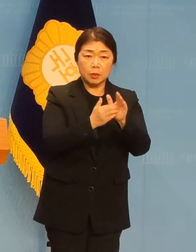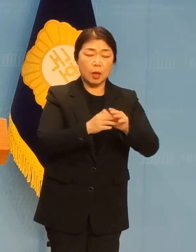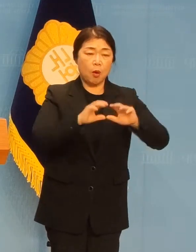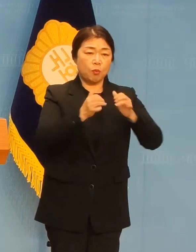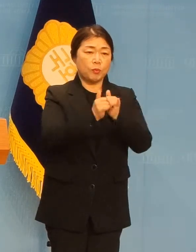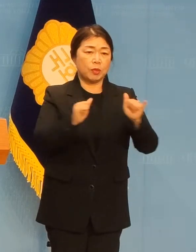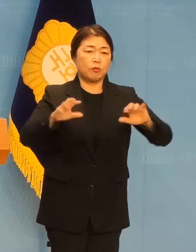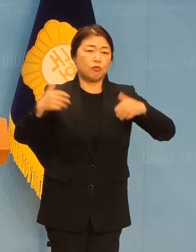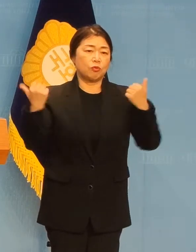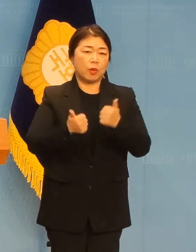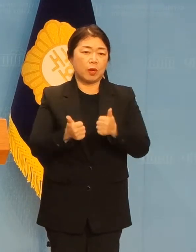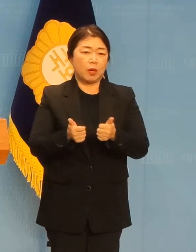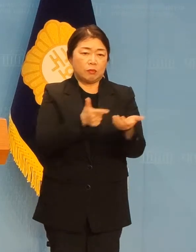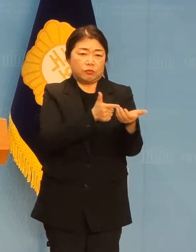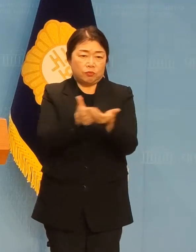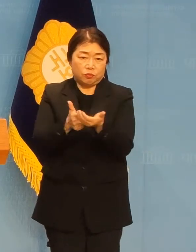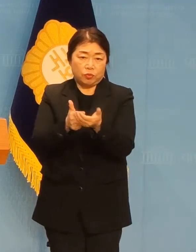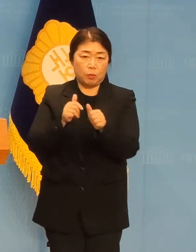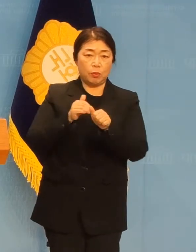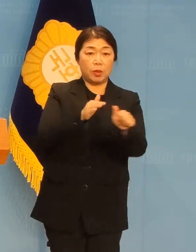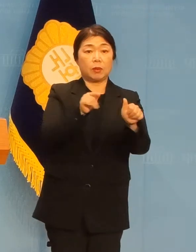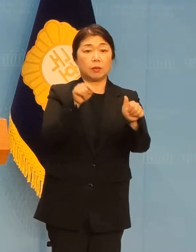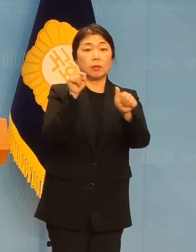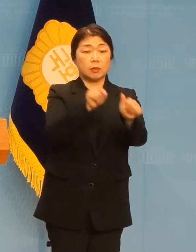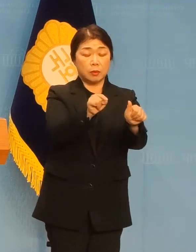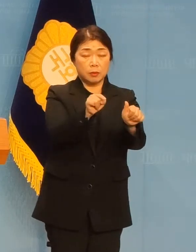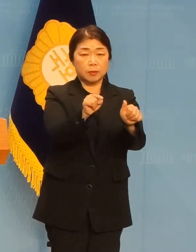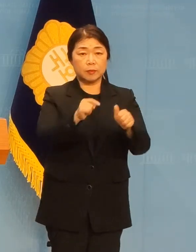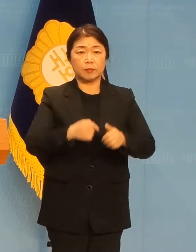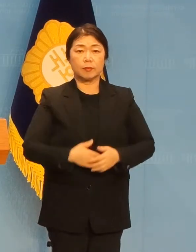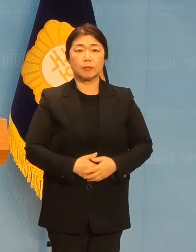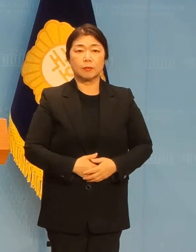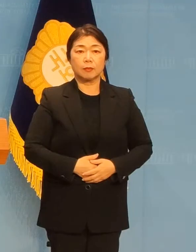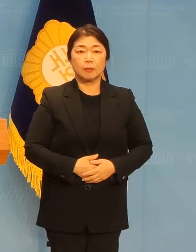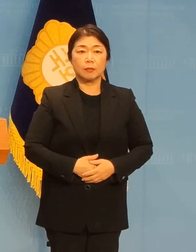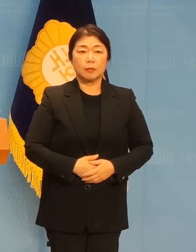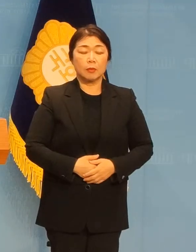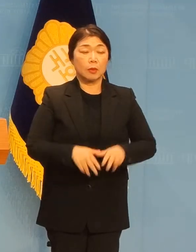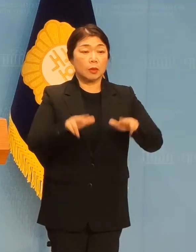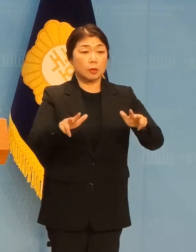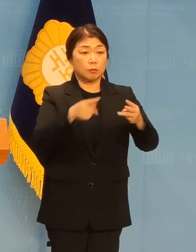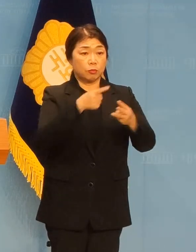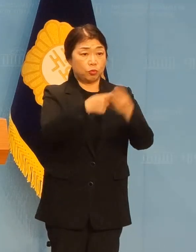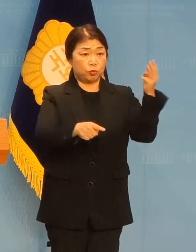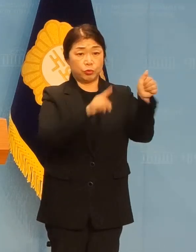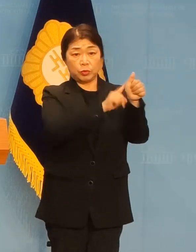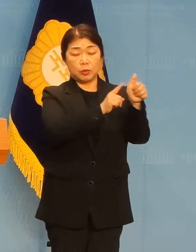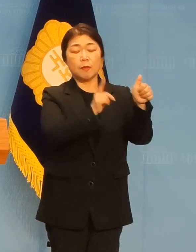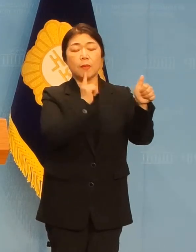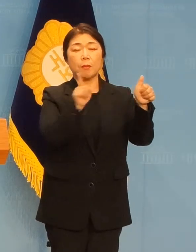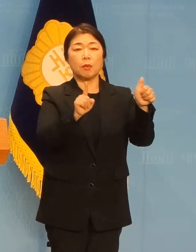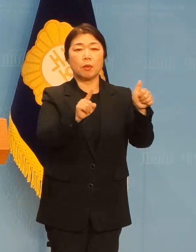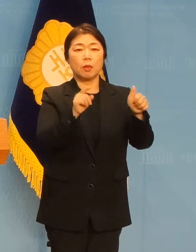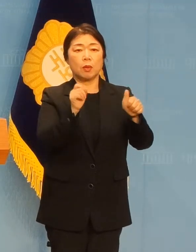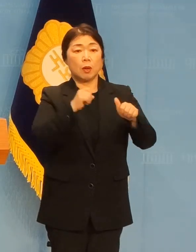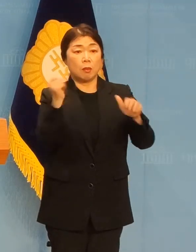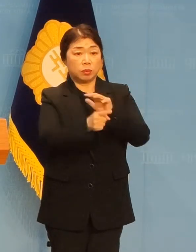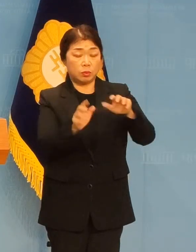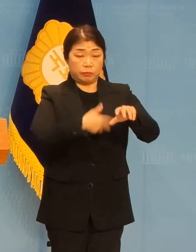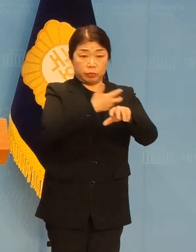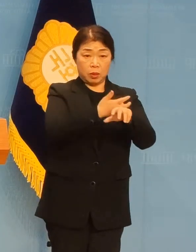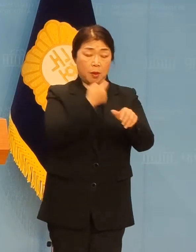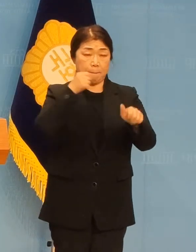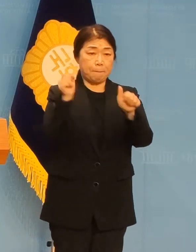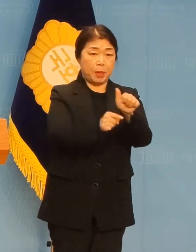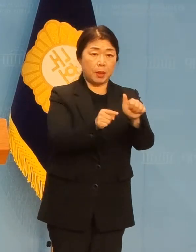국회에 총뿌리를 들이댔습니다. 그럼에도 여전히 계엄은 정당했다고 궤변으로